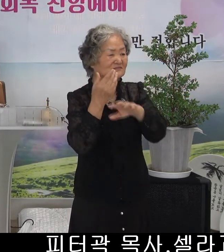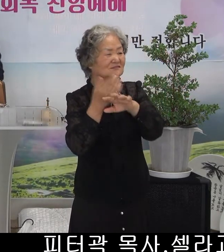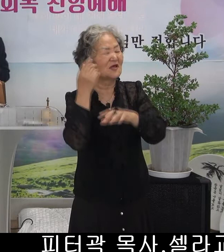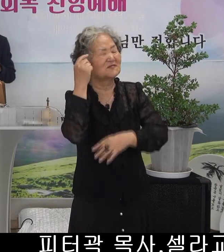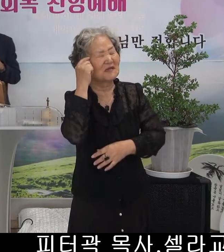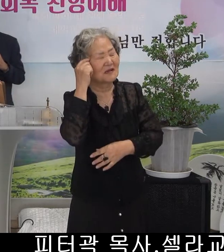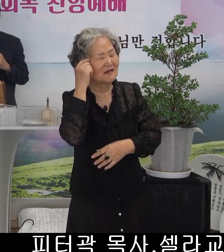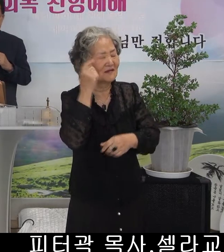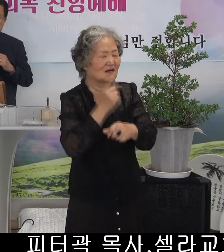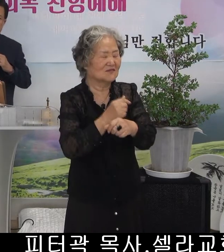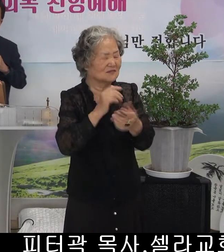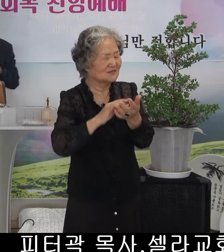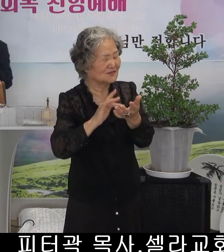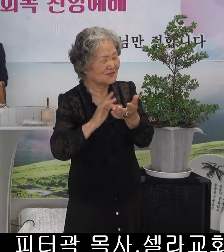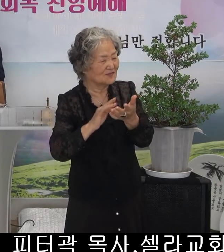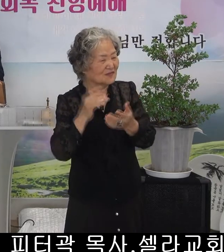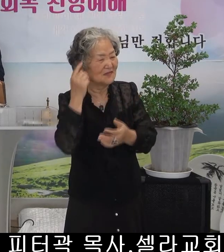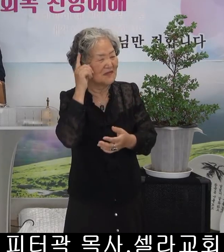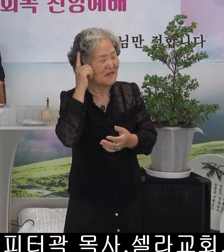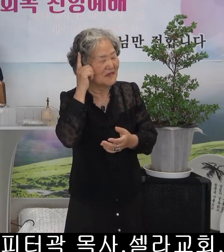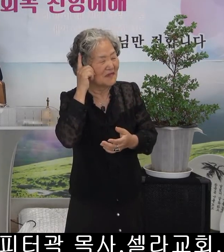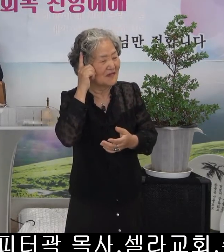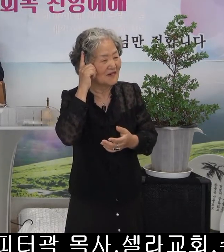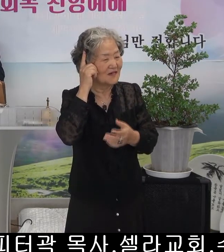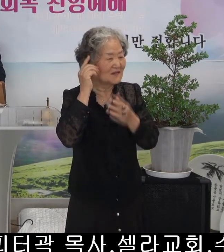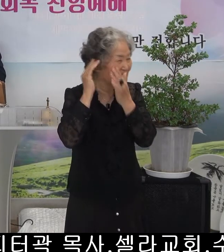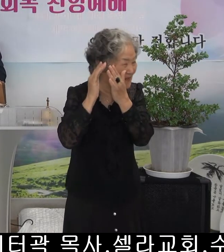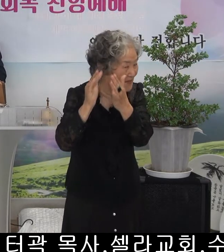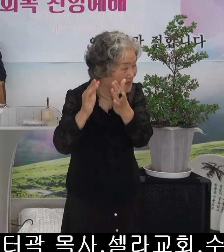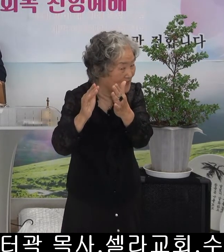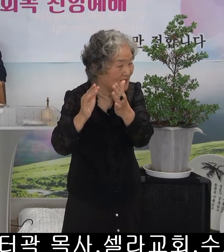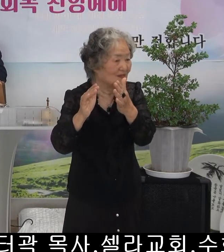것에 세상에 돌아가는 SNS에 집중을 하고 있다라고